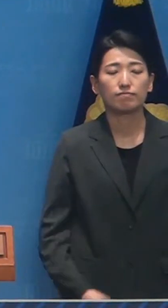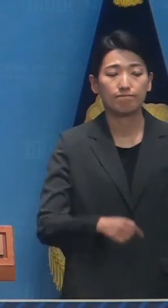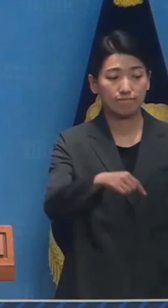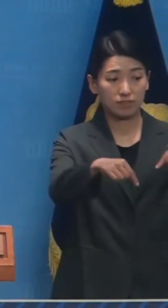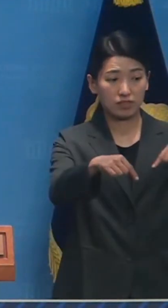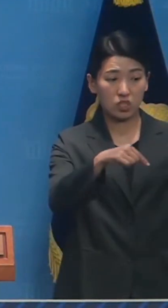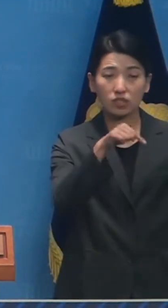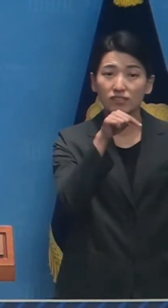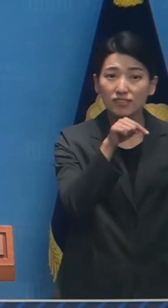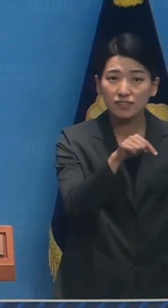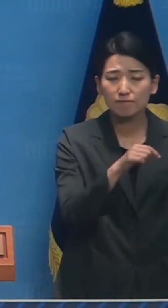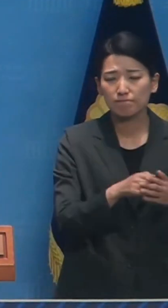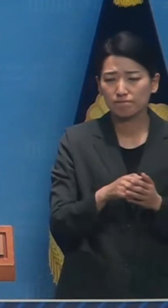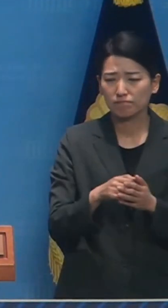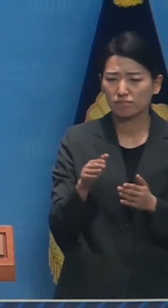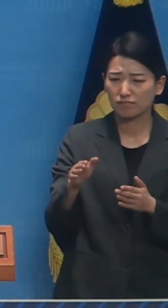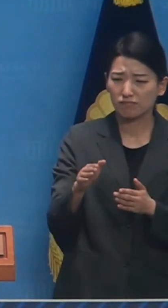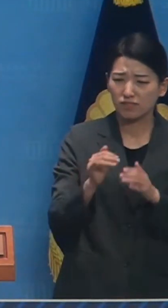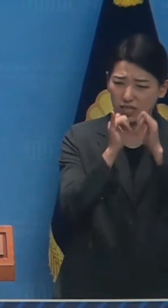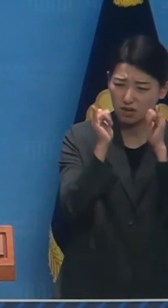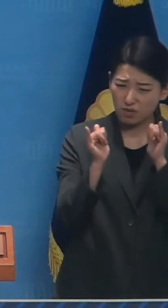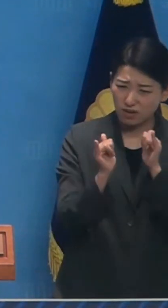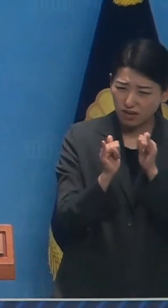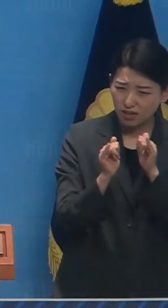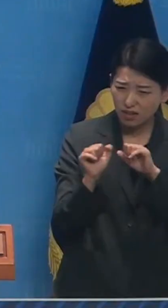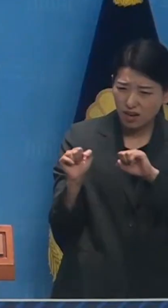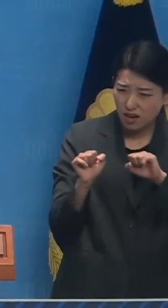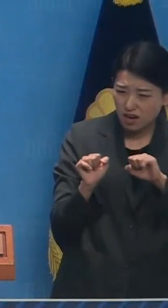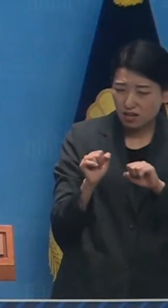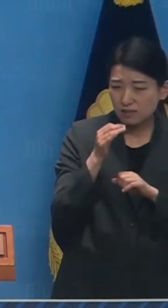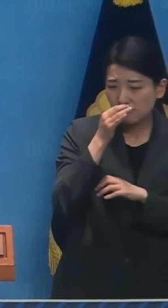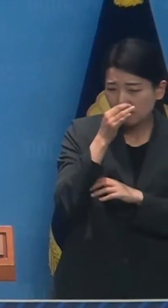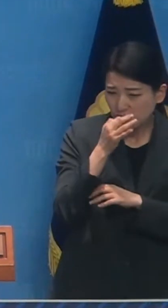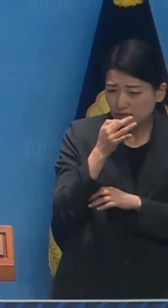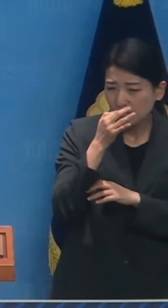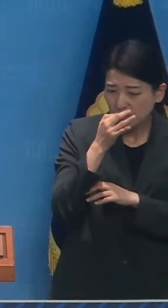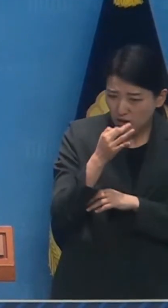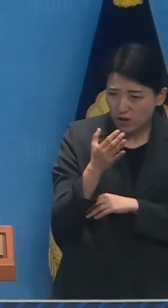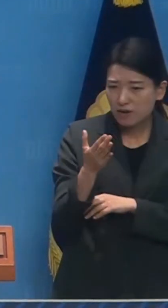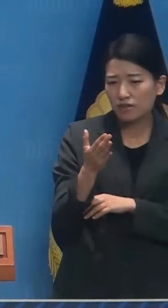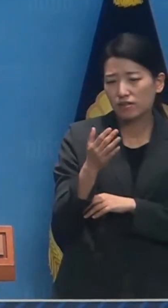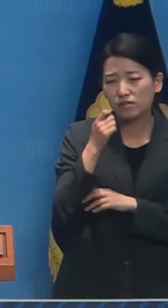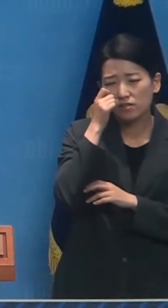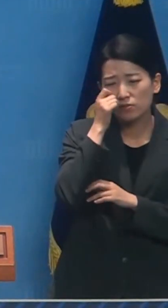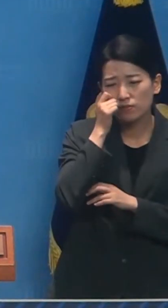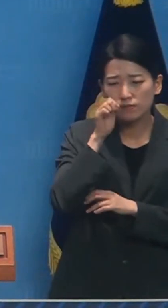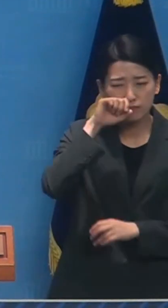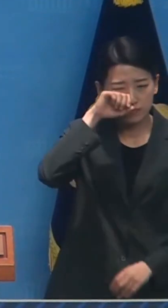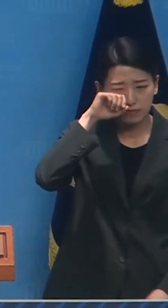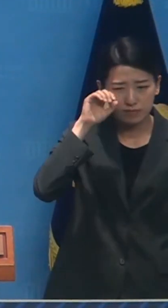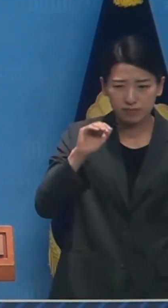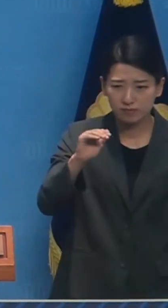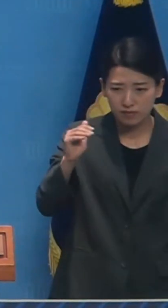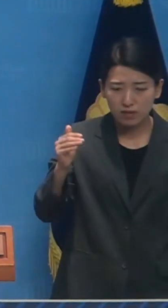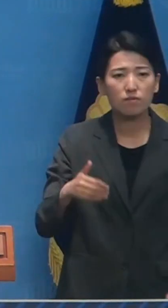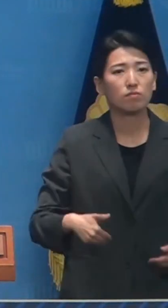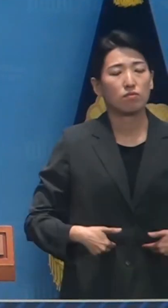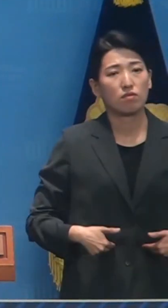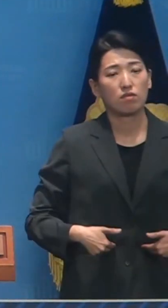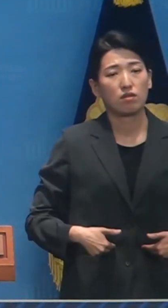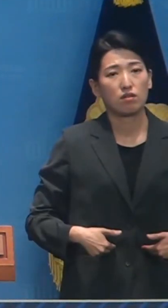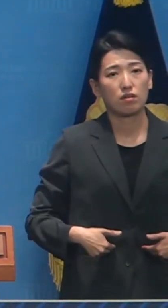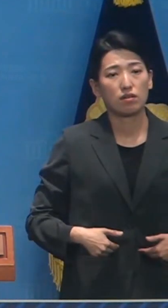정치는 약자의 눈물을 닦아주는 것이라 했다. 이미 과거사 진상조사